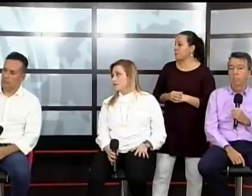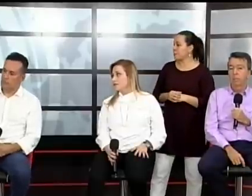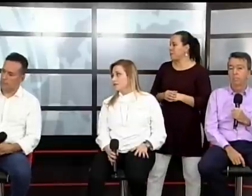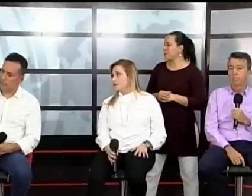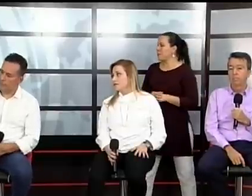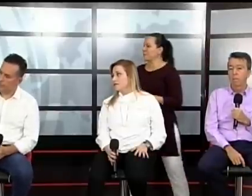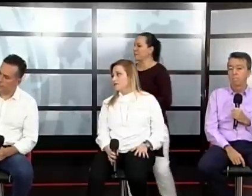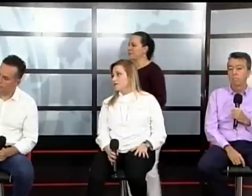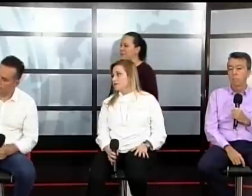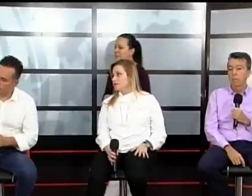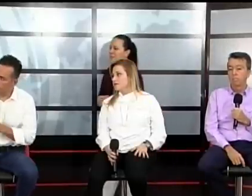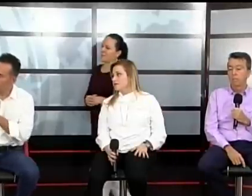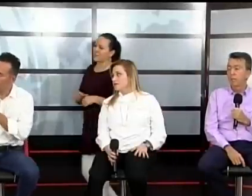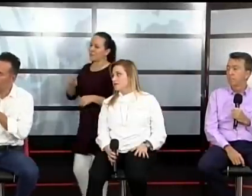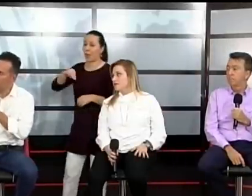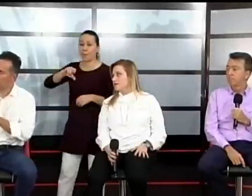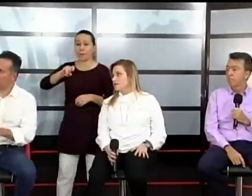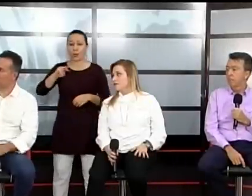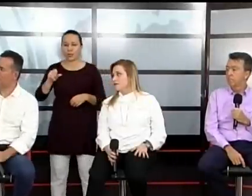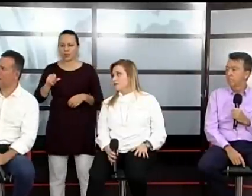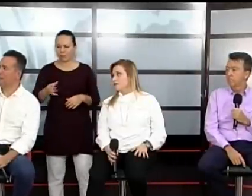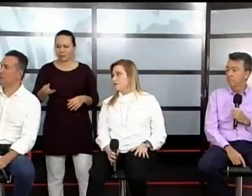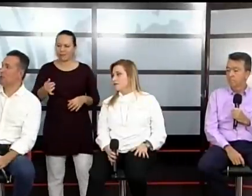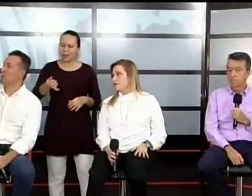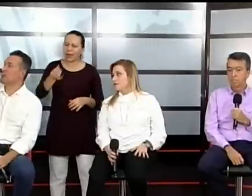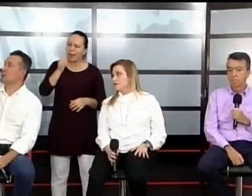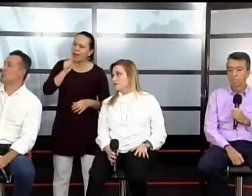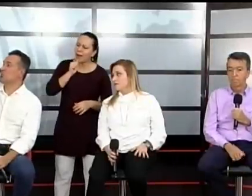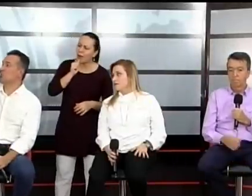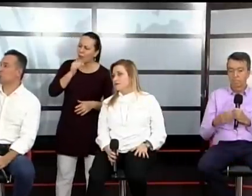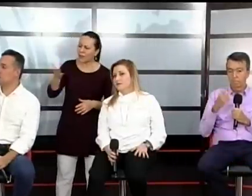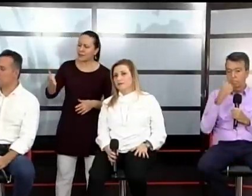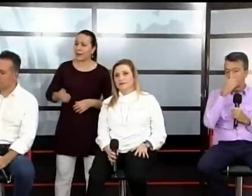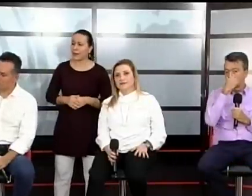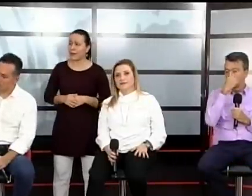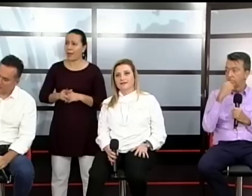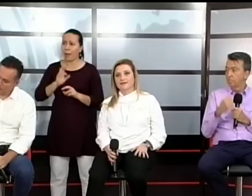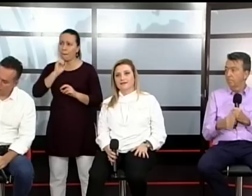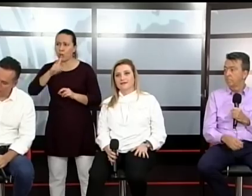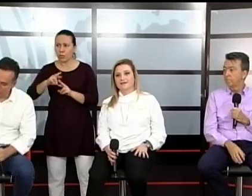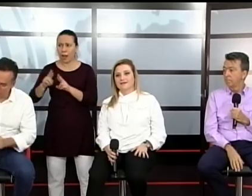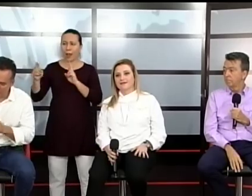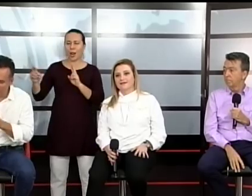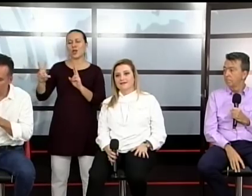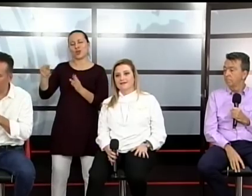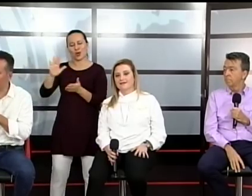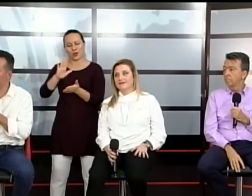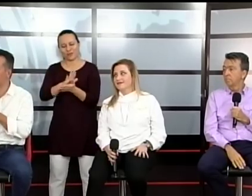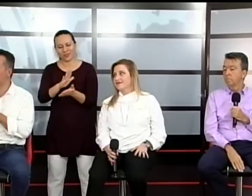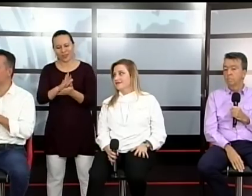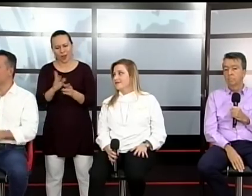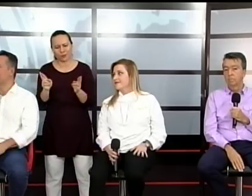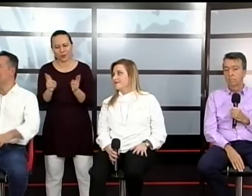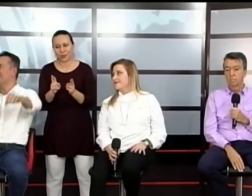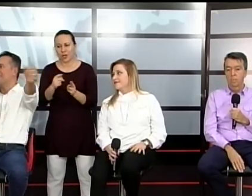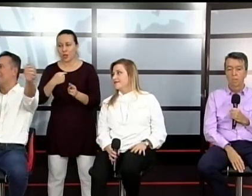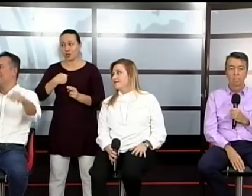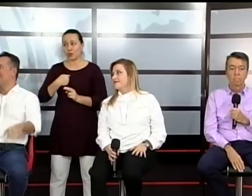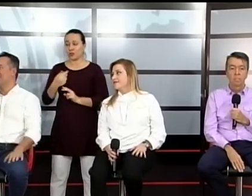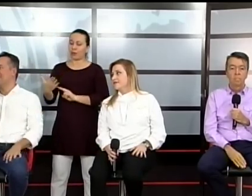agüita, tranquilo. ¿Viene dura o qué? No, es pregunta corta para respuesta corta. Vamos a ver qué le corta leí es. Un post.